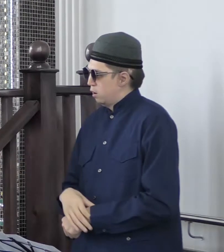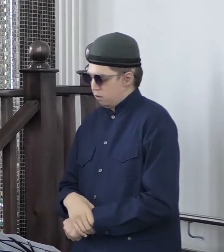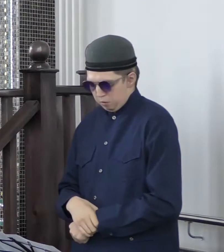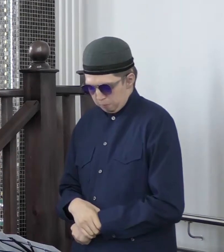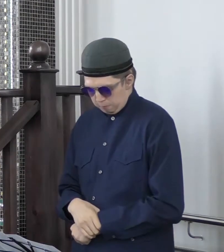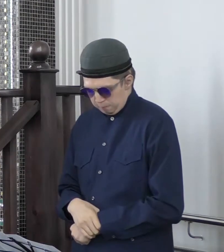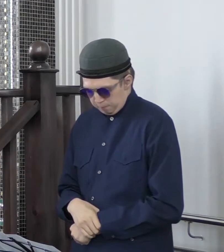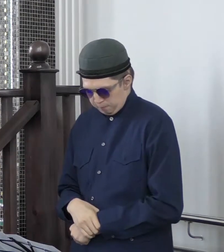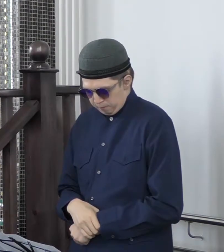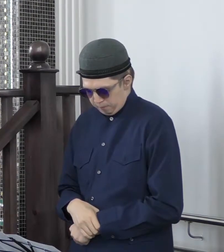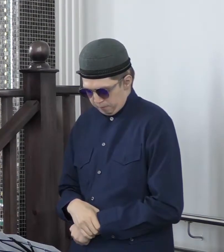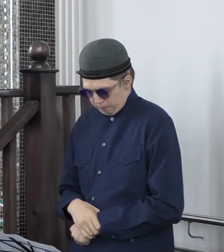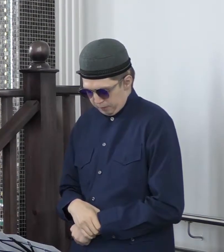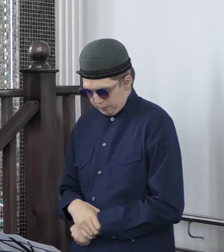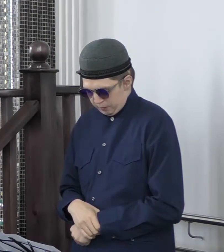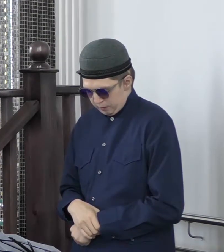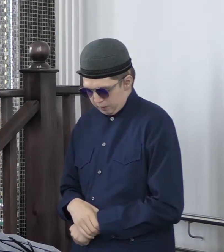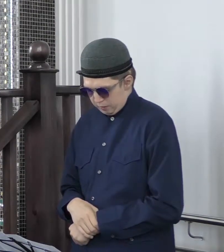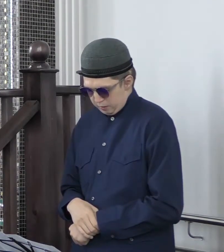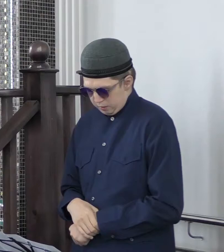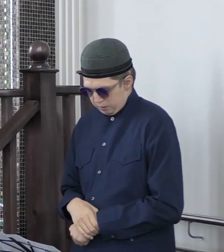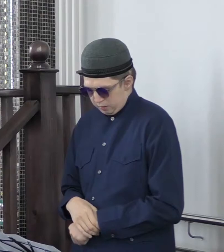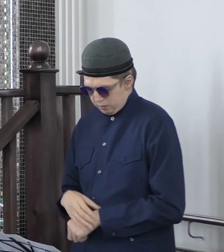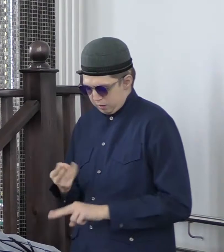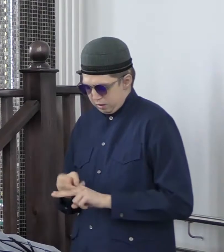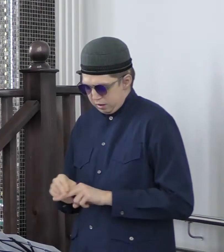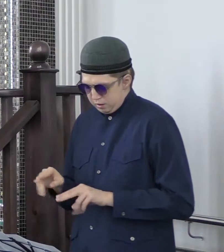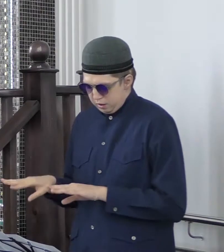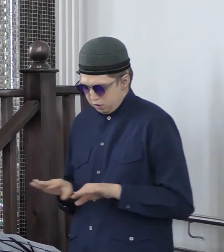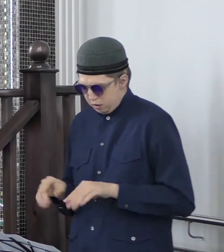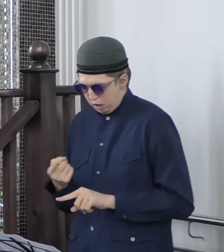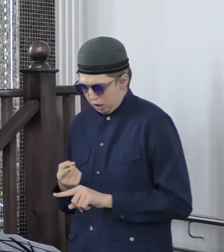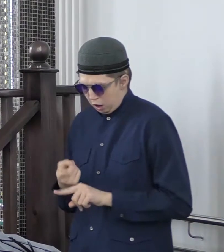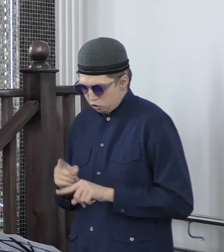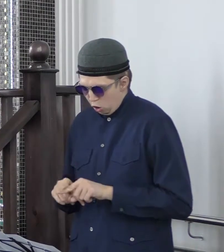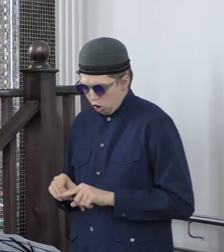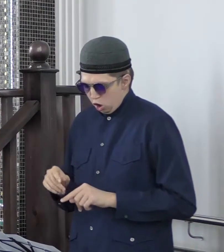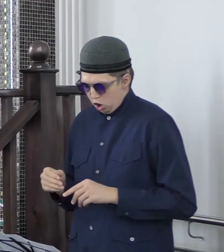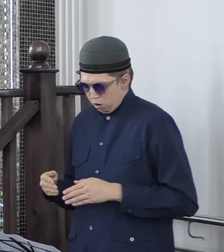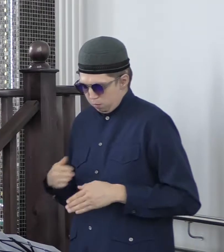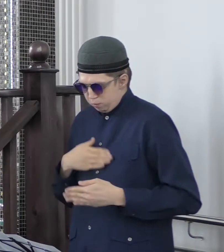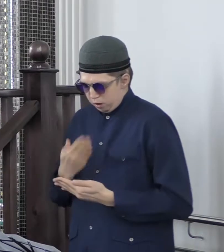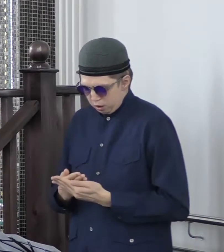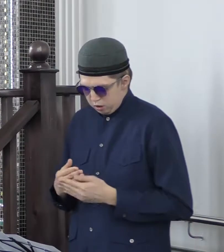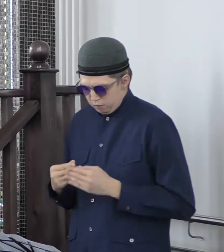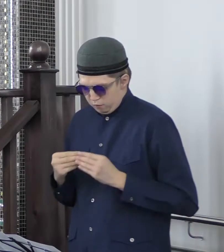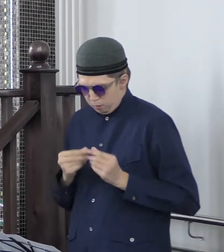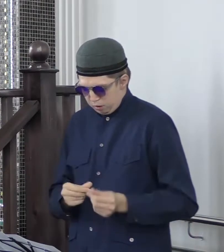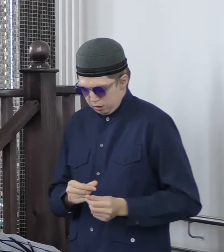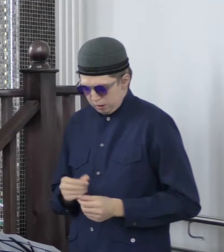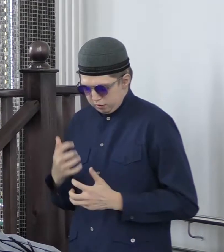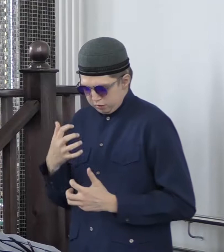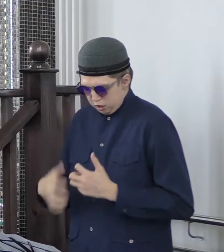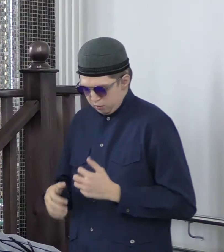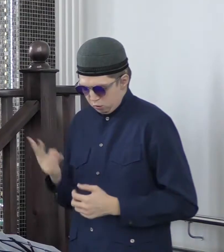Билет Алмасалан, совесть лучший контролер. Наш лайк у нас, совесть, иман. Он поехал на сам, не